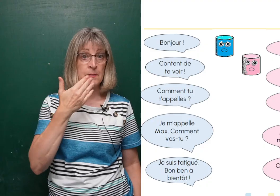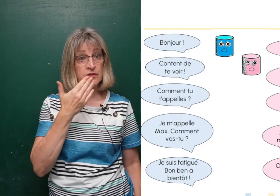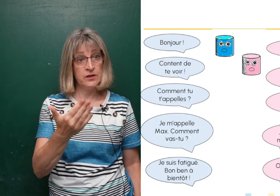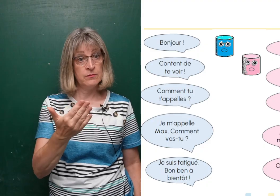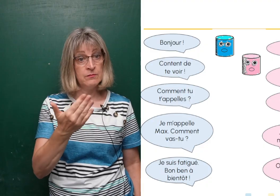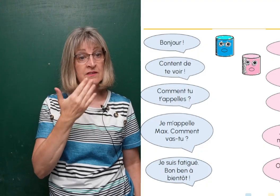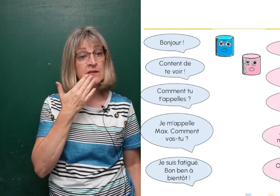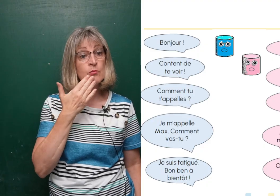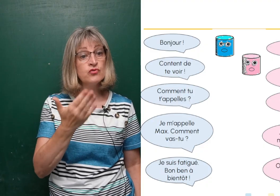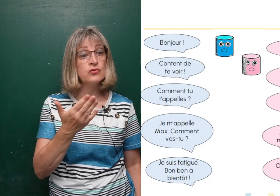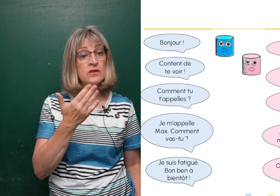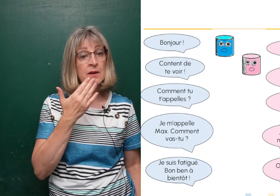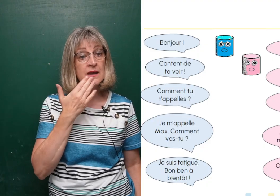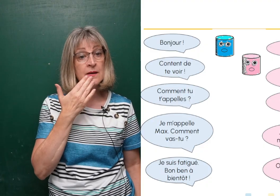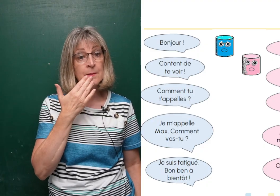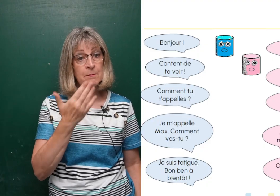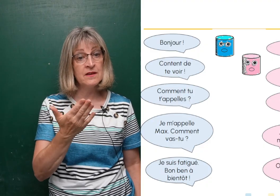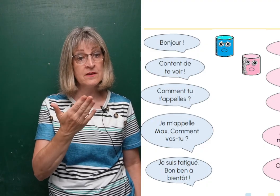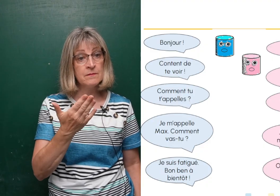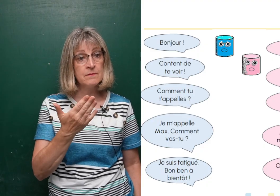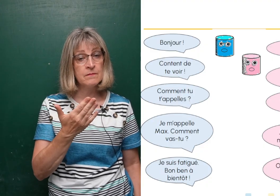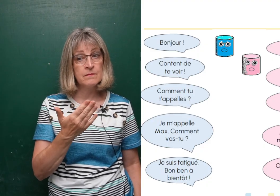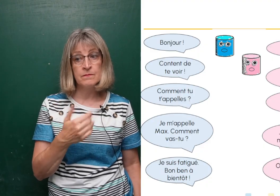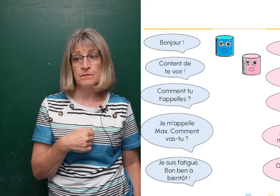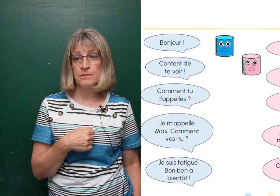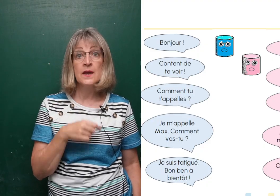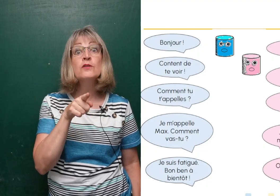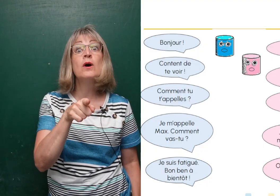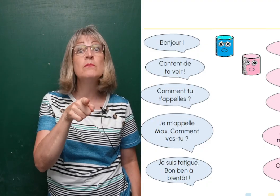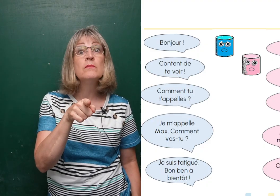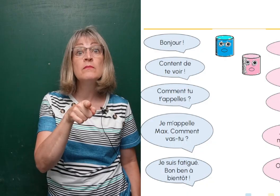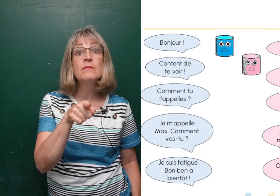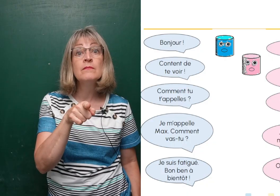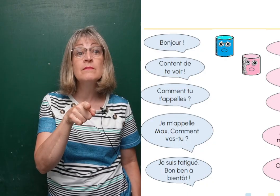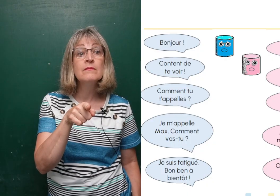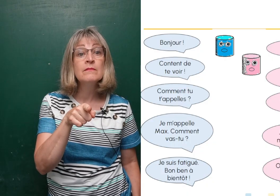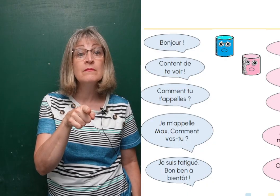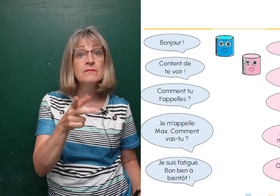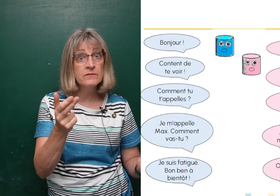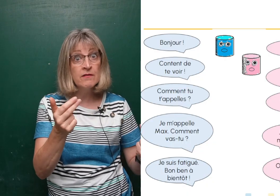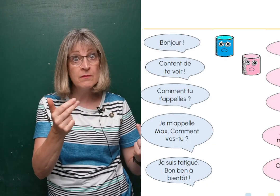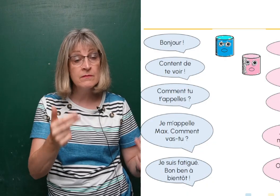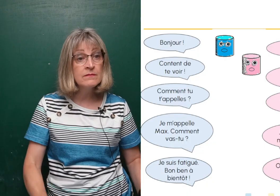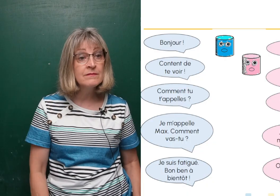merci. Merci, c'est comme bonjour, c'est pareil, hein? Merci. Et toi? Ça va?